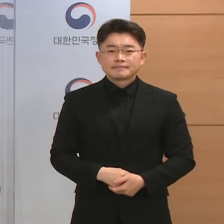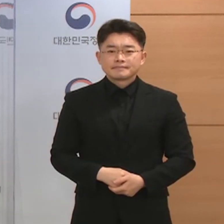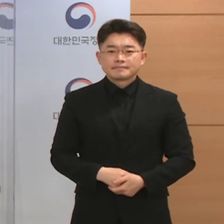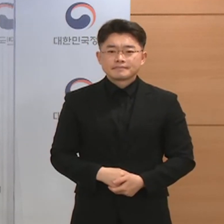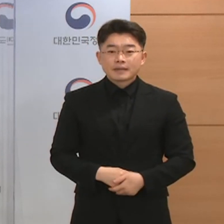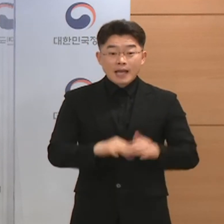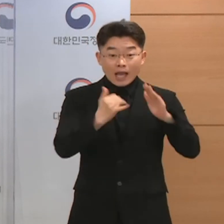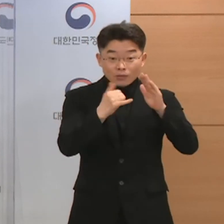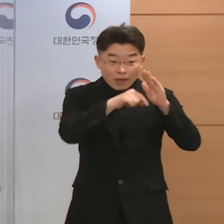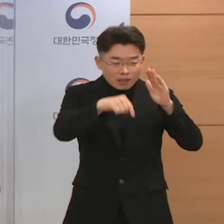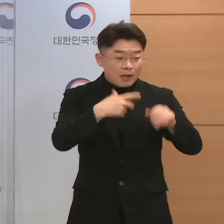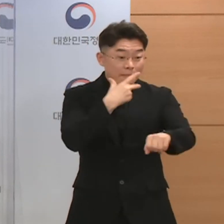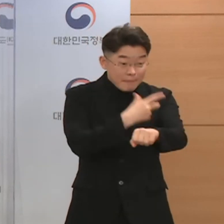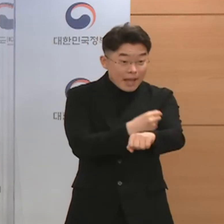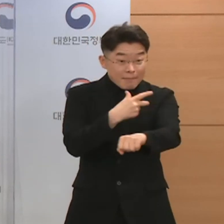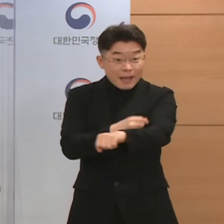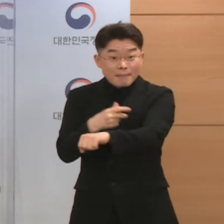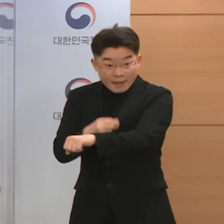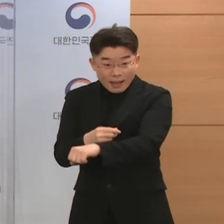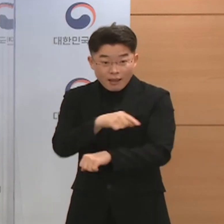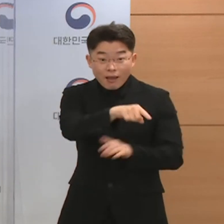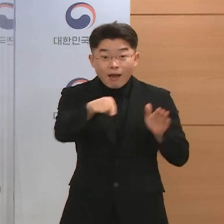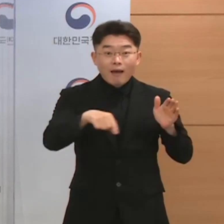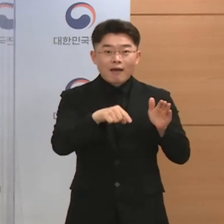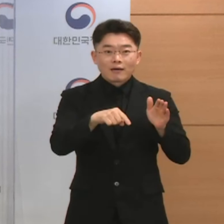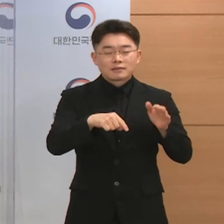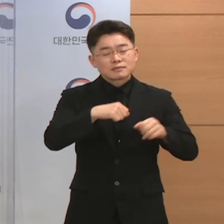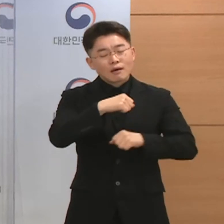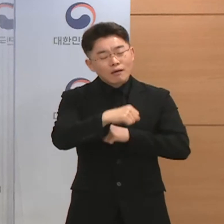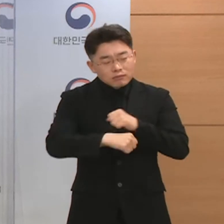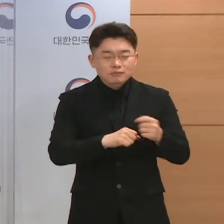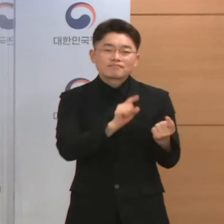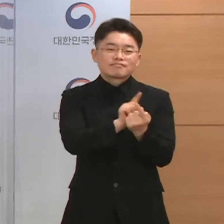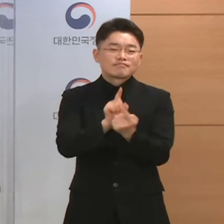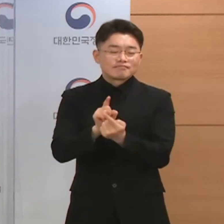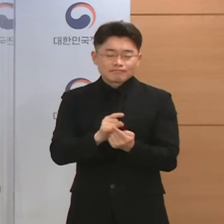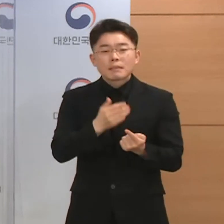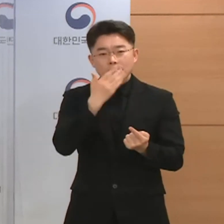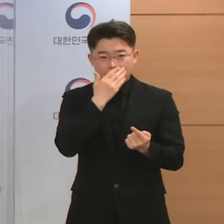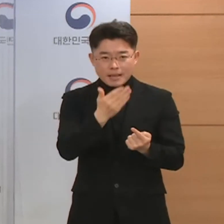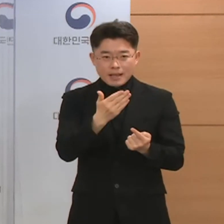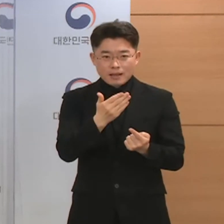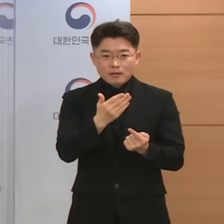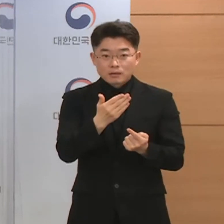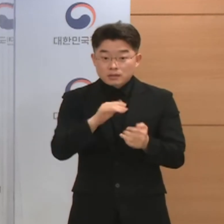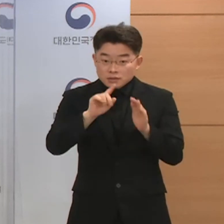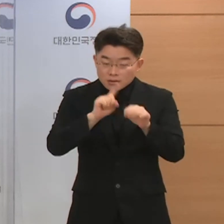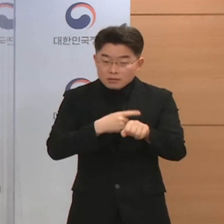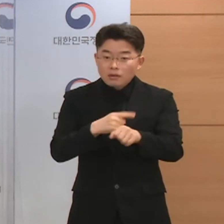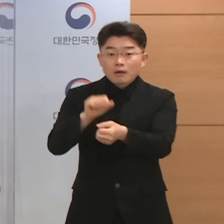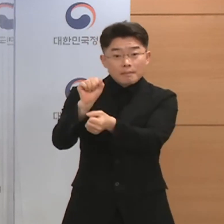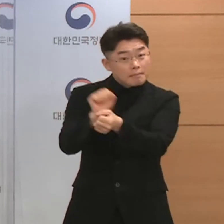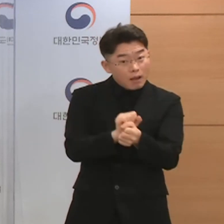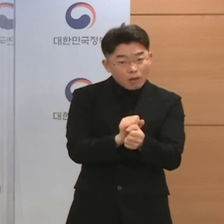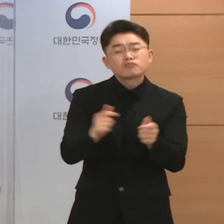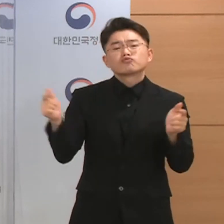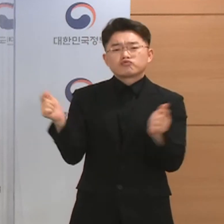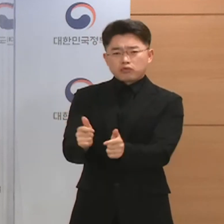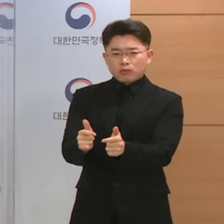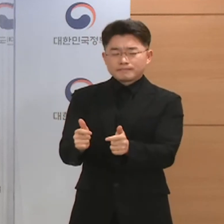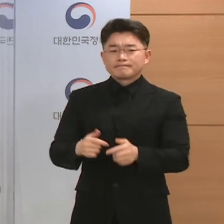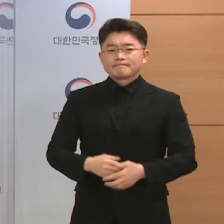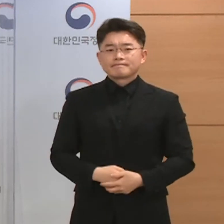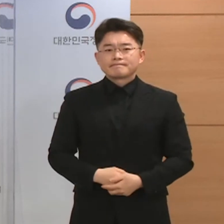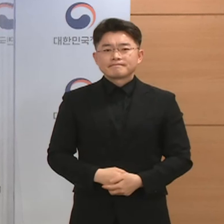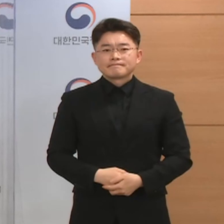많이 받으실수록 해당 가족의 구성원들이 접종 완료자가 많아질수록 가족 간 감염으로 인한 전파는 크게